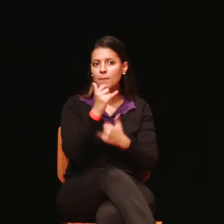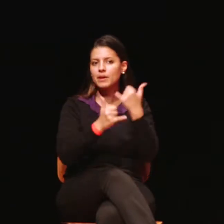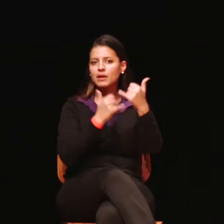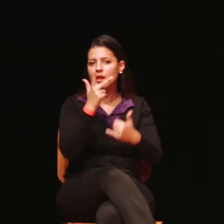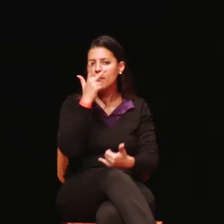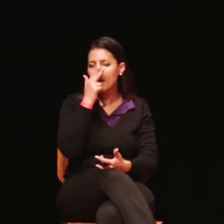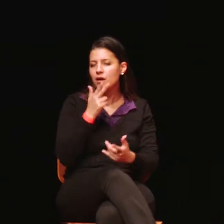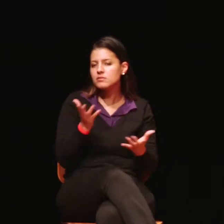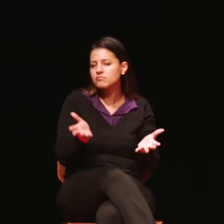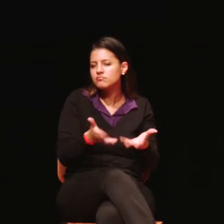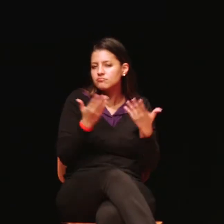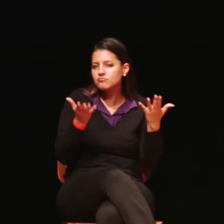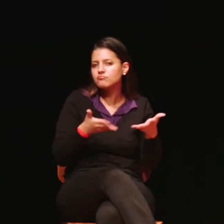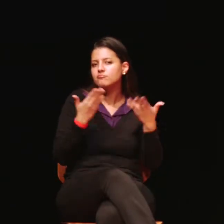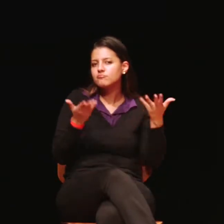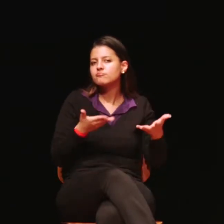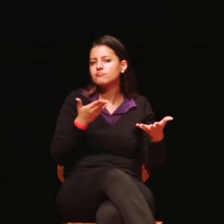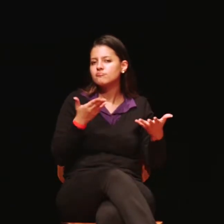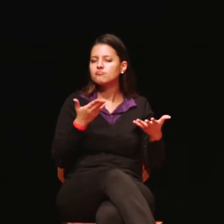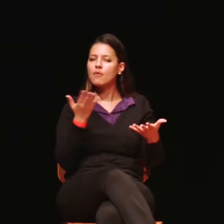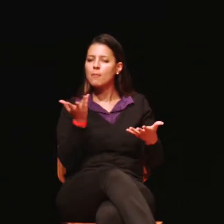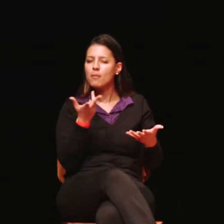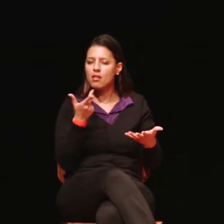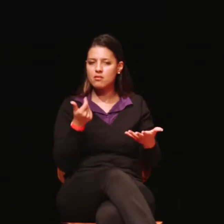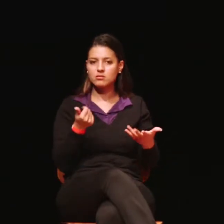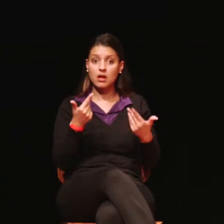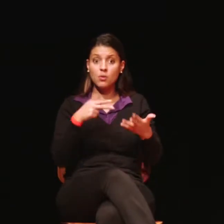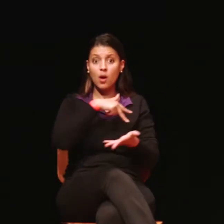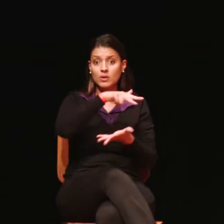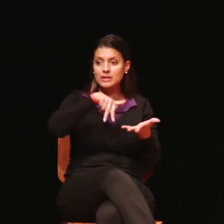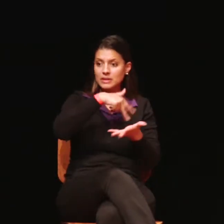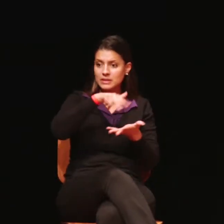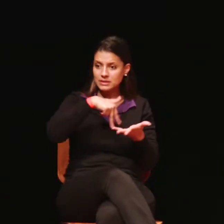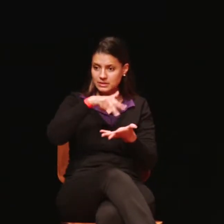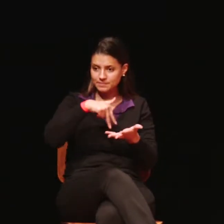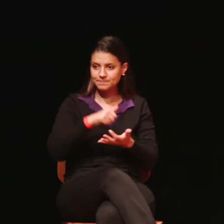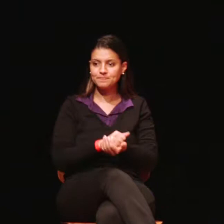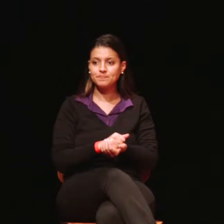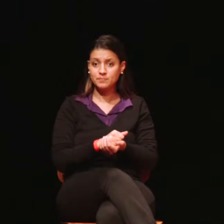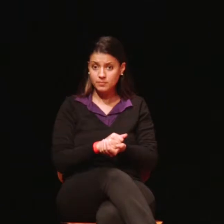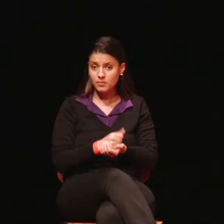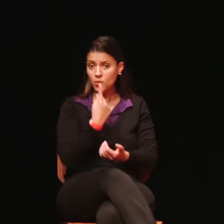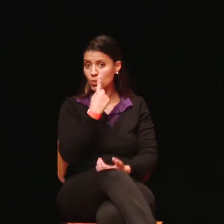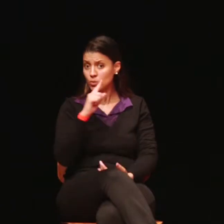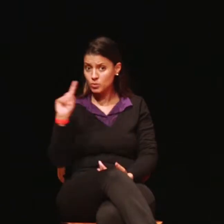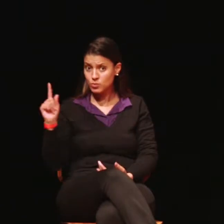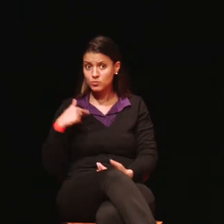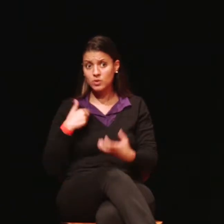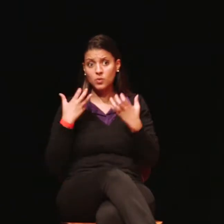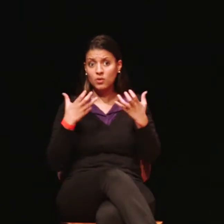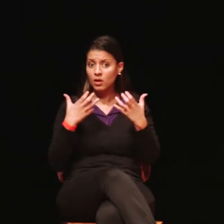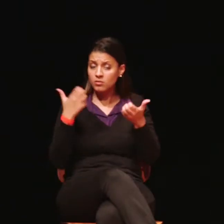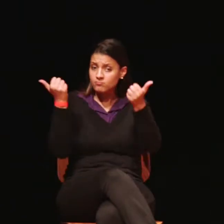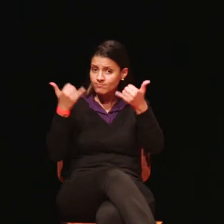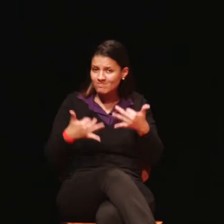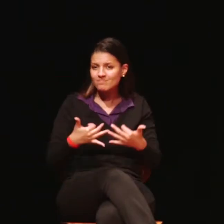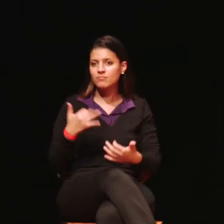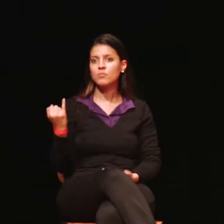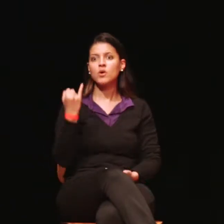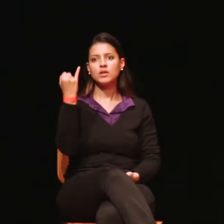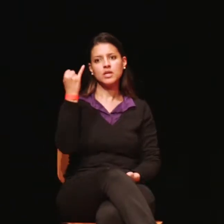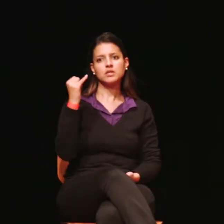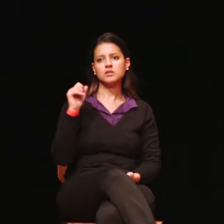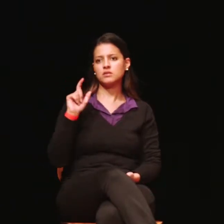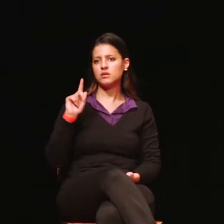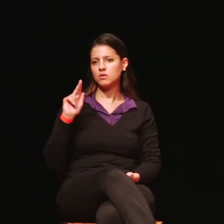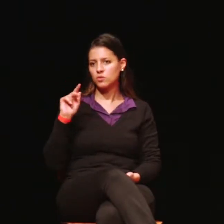como são os bailes e as danças. Por último, gostaria de mencionar a importância do texto de Alexandre de Gusmão em